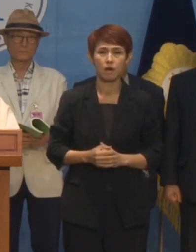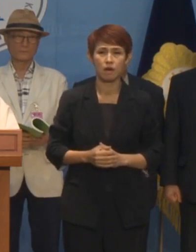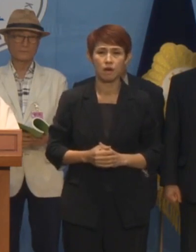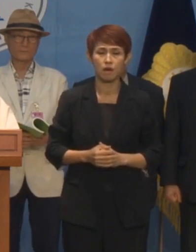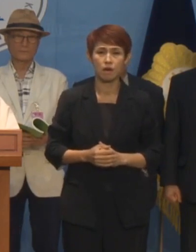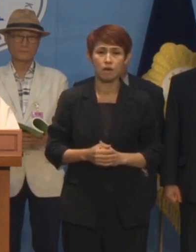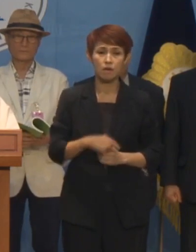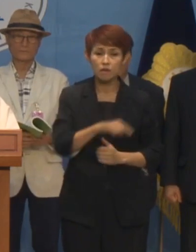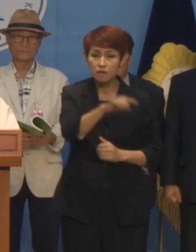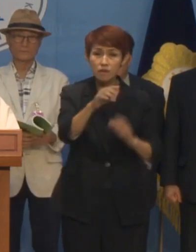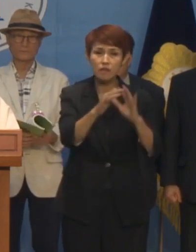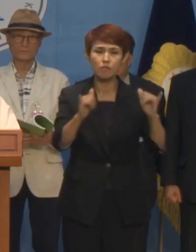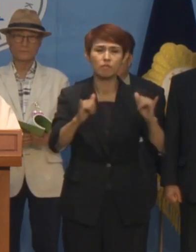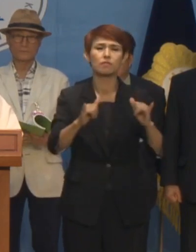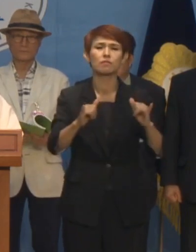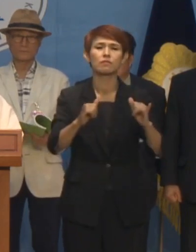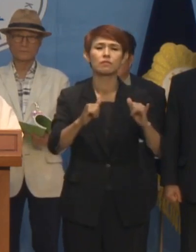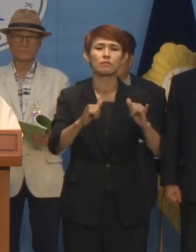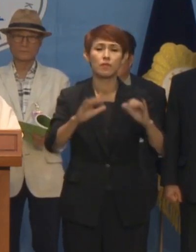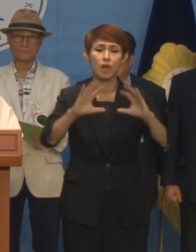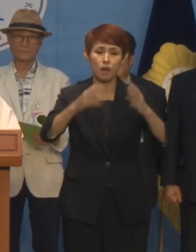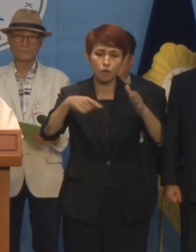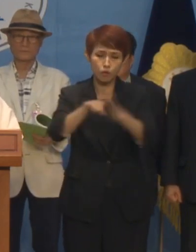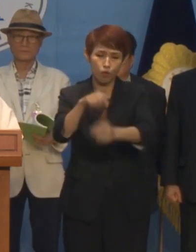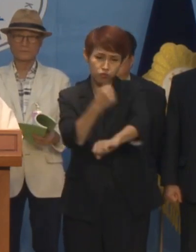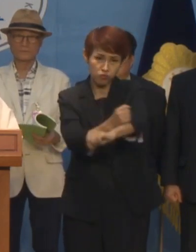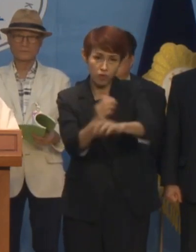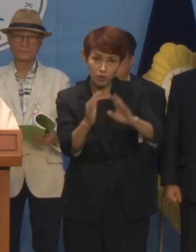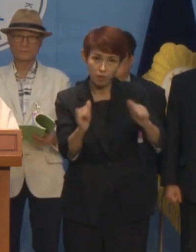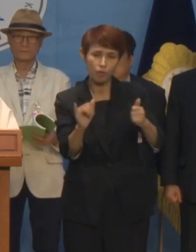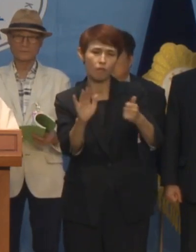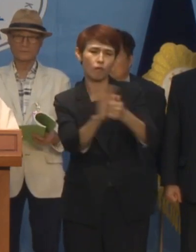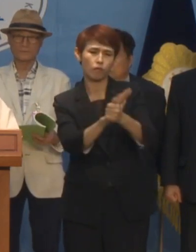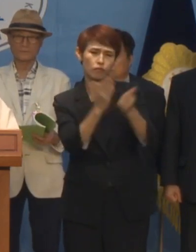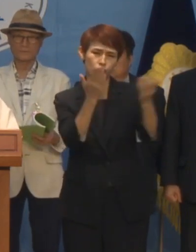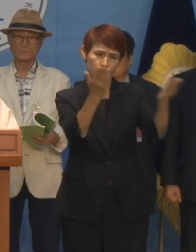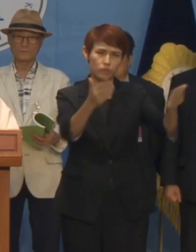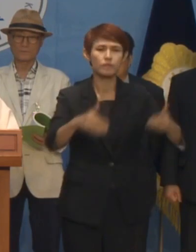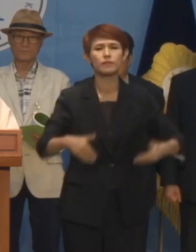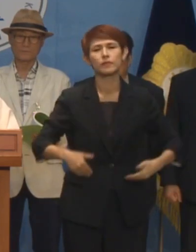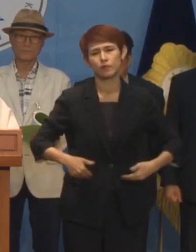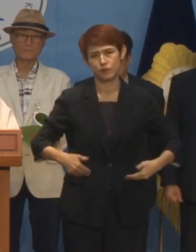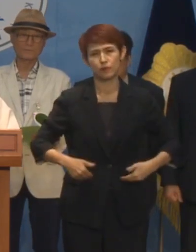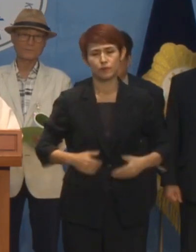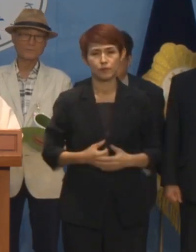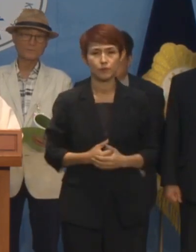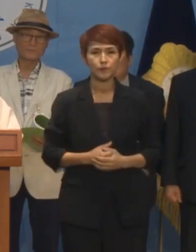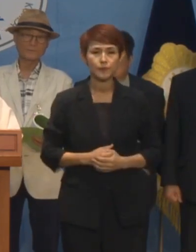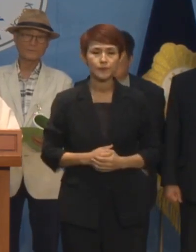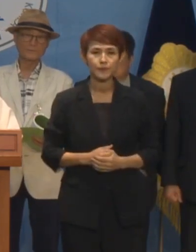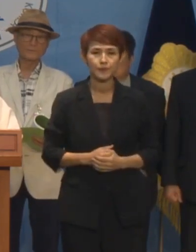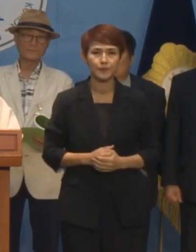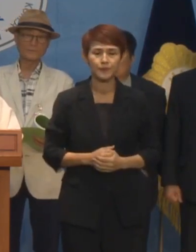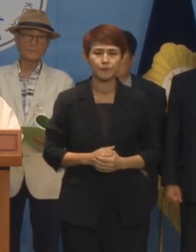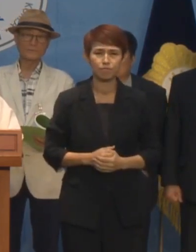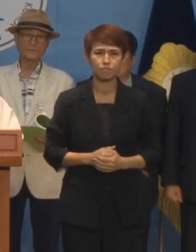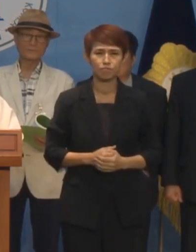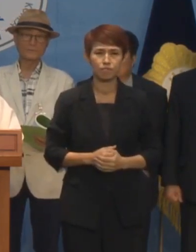민주화 운동의 희생자들을 이제 국가가 좀 보호해 줘야 되지 않느냐 하는 생각이 듭니다. 그래서